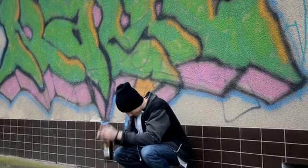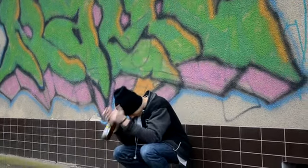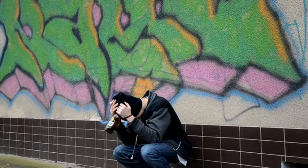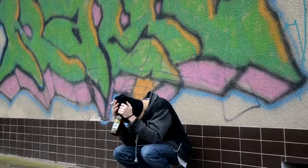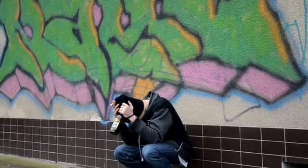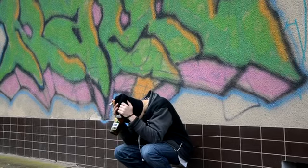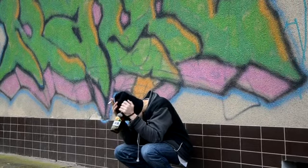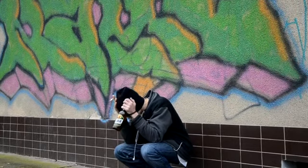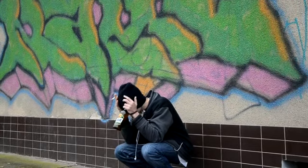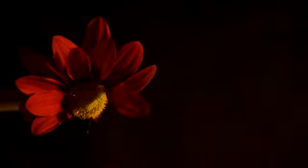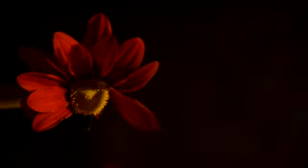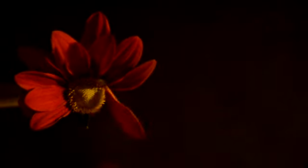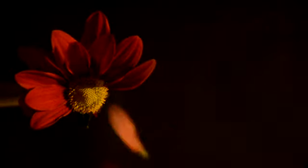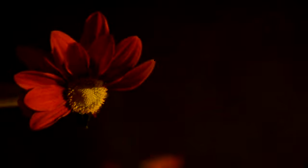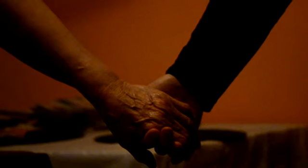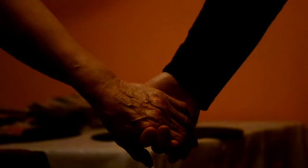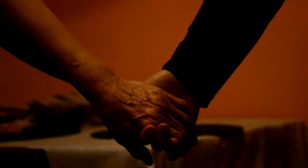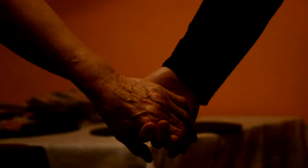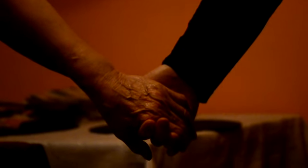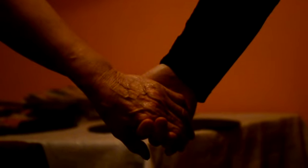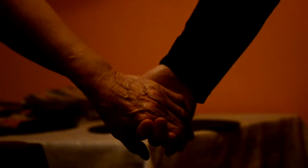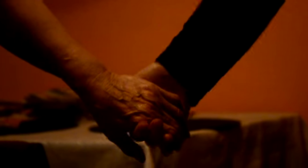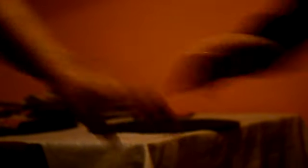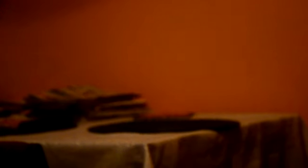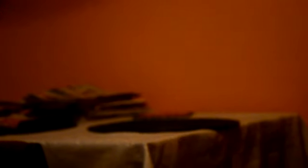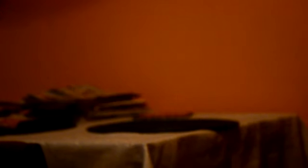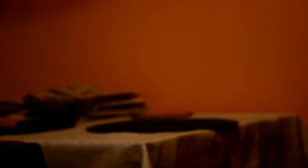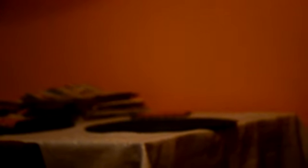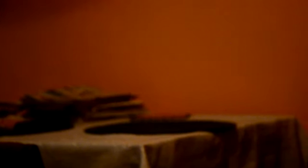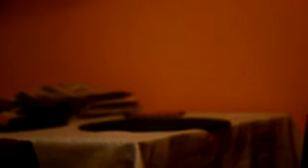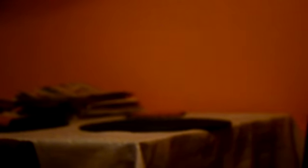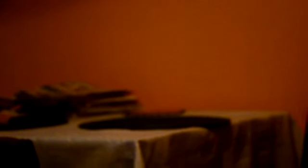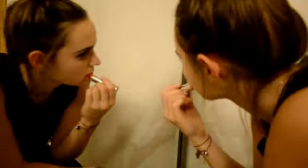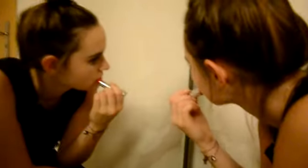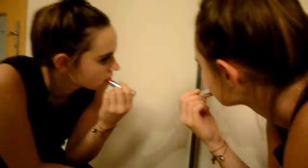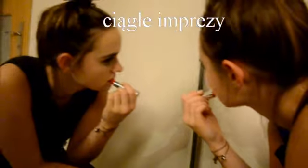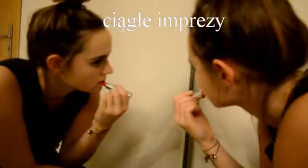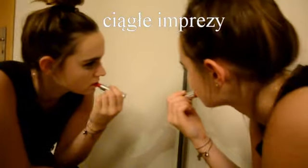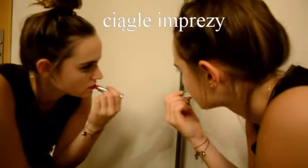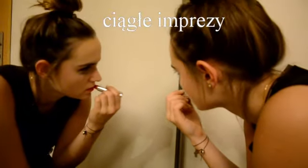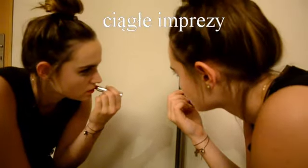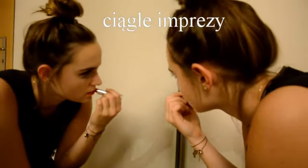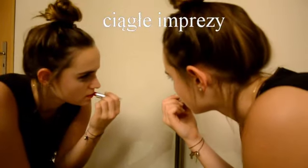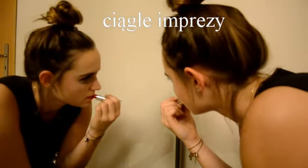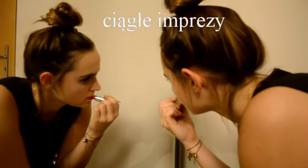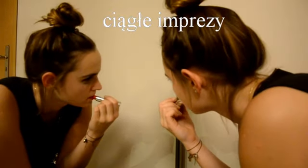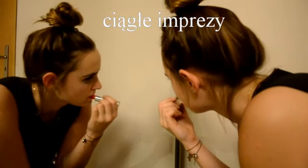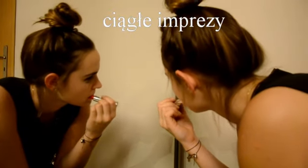jak jestem na dnie. Kochaj mnie, wtedy znajdę w życiu sens. Kochaj mnie, jak już nie mam siły biec. Kochaj